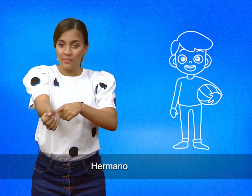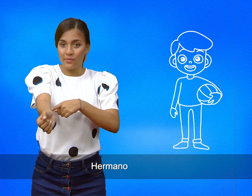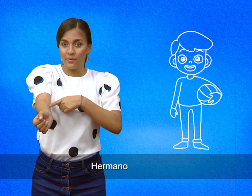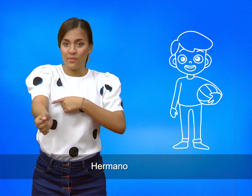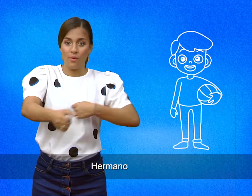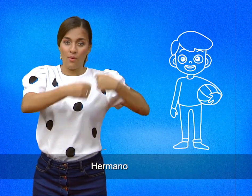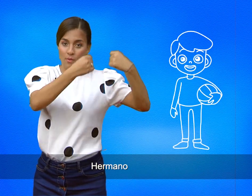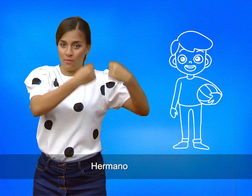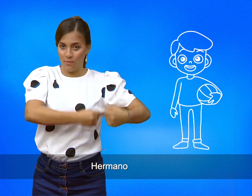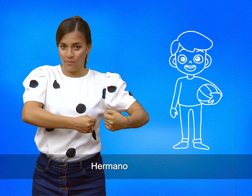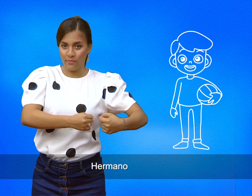Hermano.